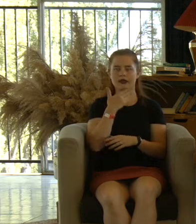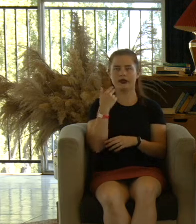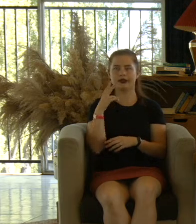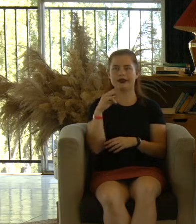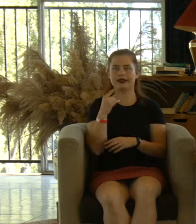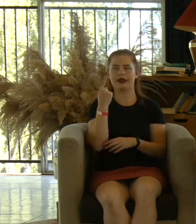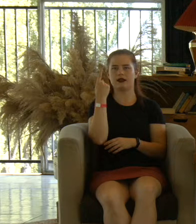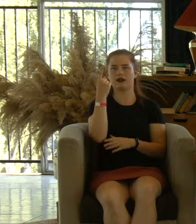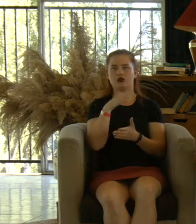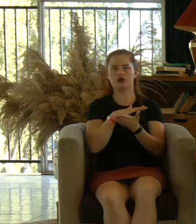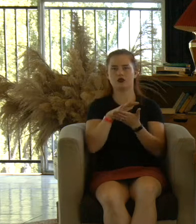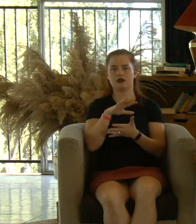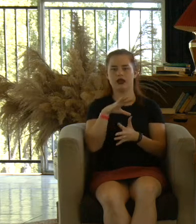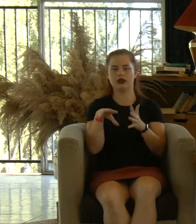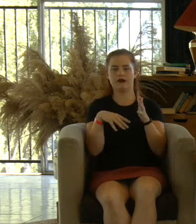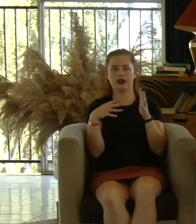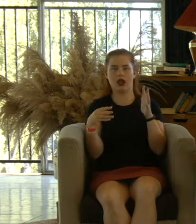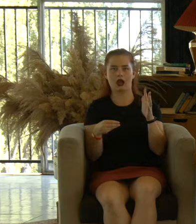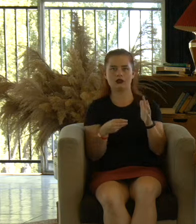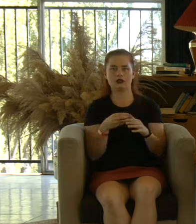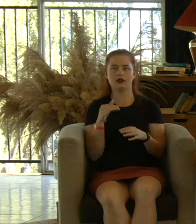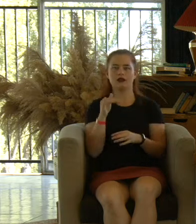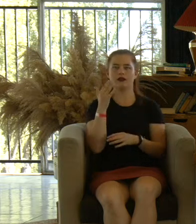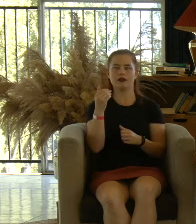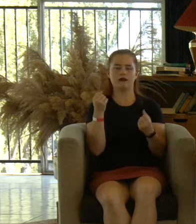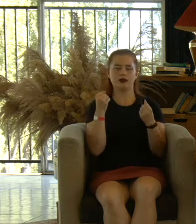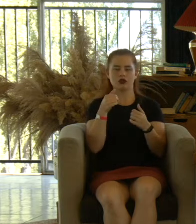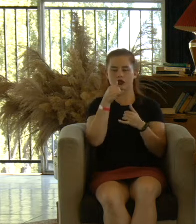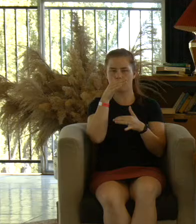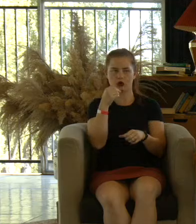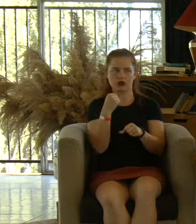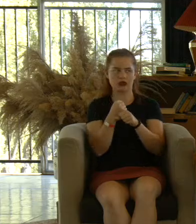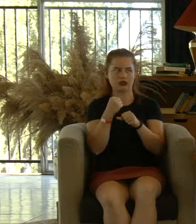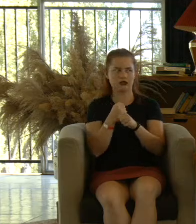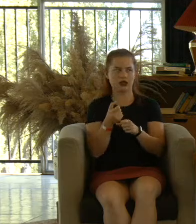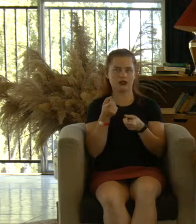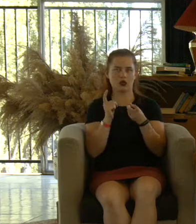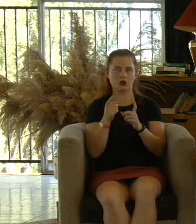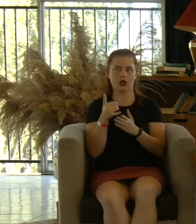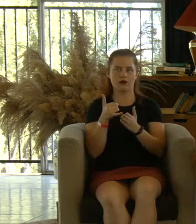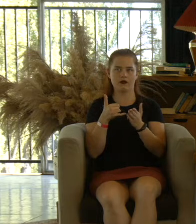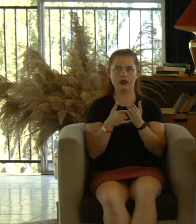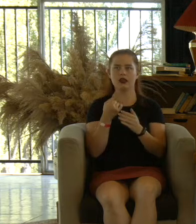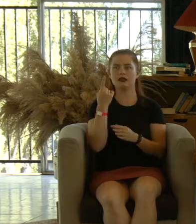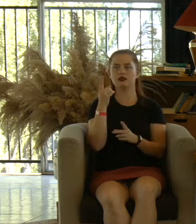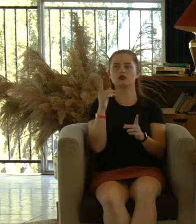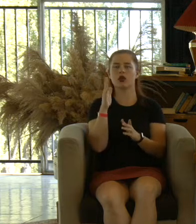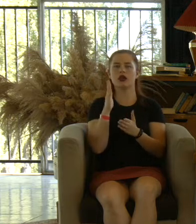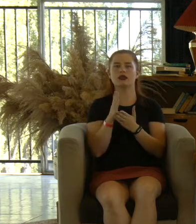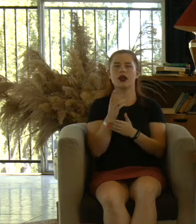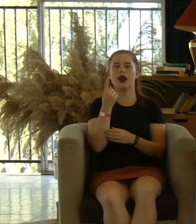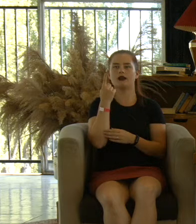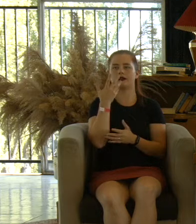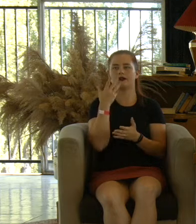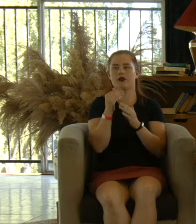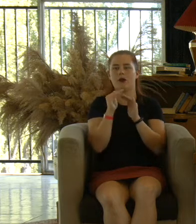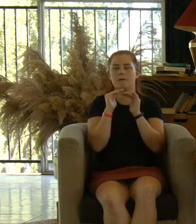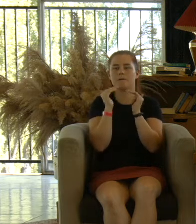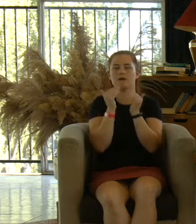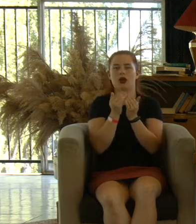биодинамического виноградника. И вы в текущий момент физически на территории Украины не можете сделать натуральное вино. Единственное, что если у вас есть какой-то совсем маленький свой виноградник,